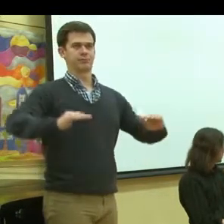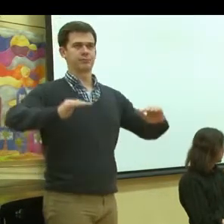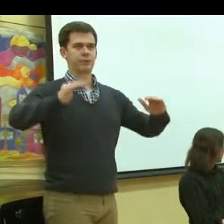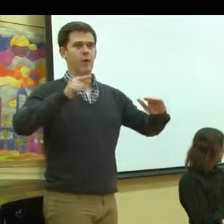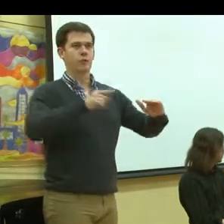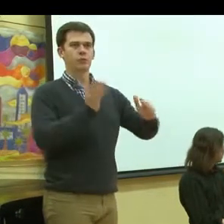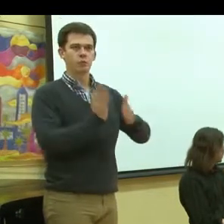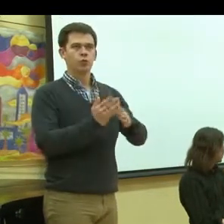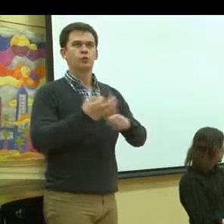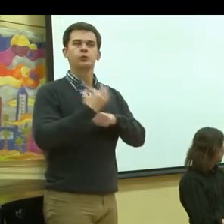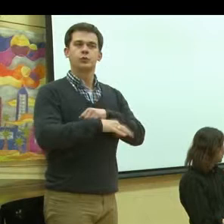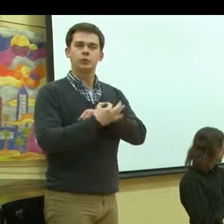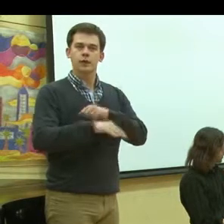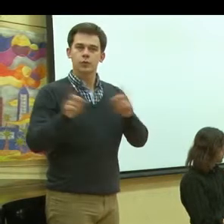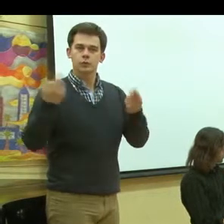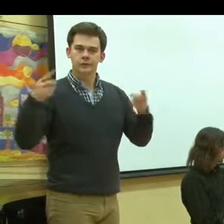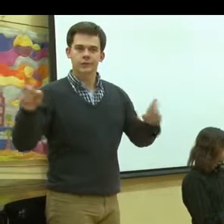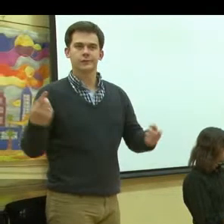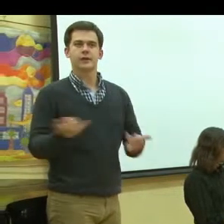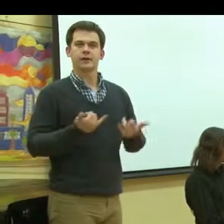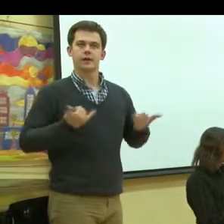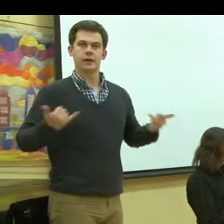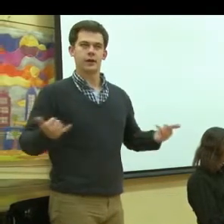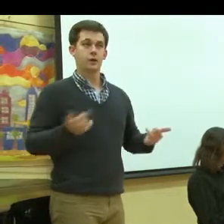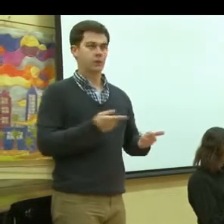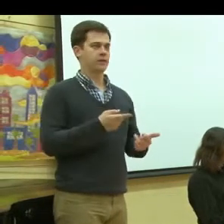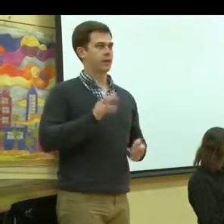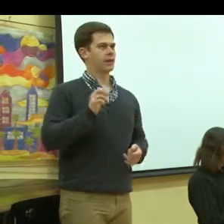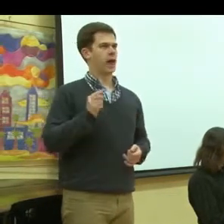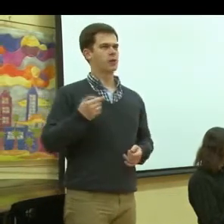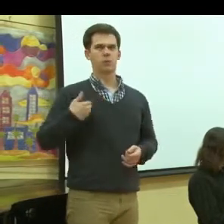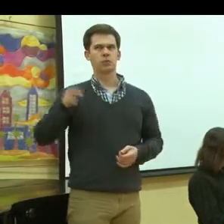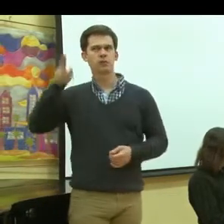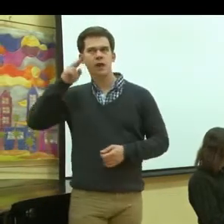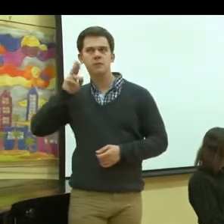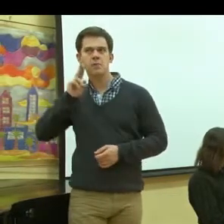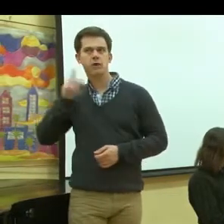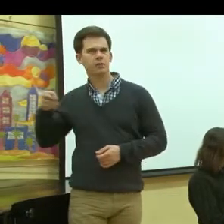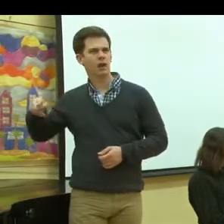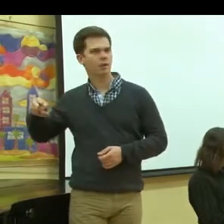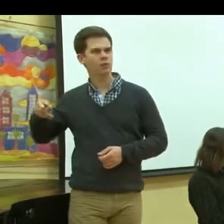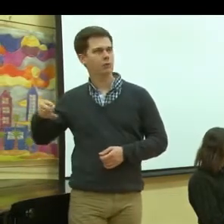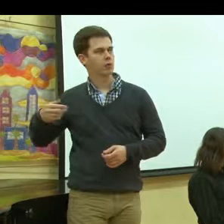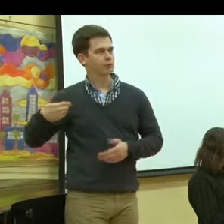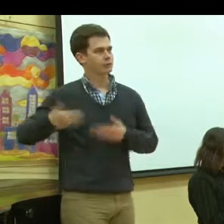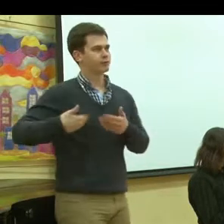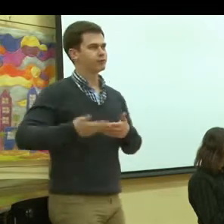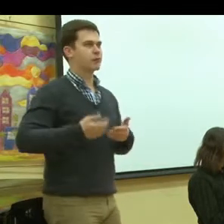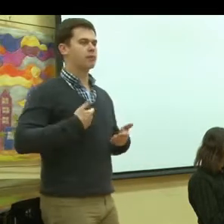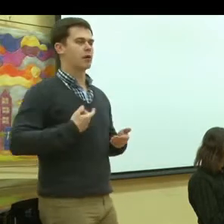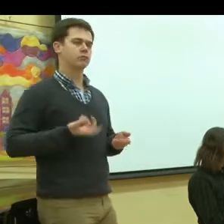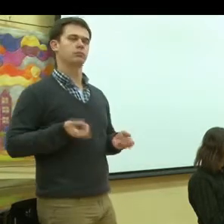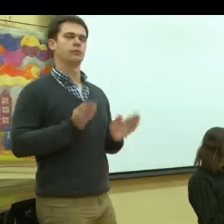możliwości, studiują muzykę, dzięki temu też jakby to tango nabiera nowej formy, nowego charakteru. Ese nuevo carácter empieza